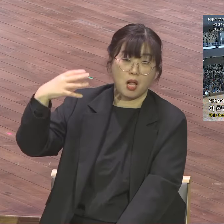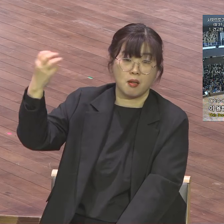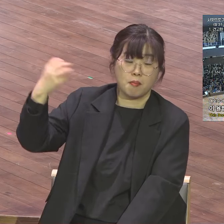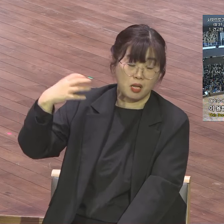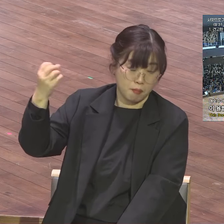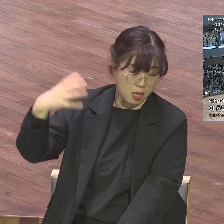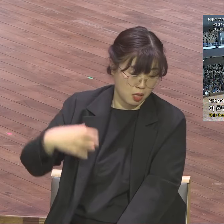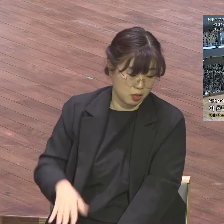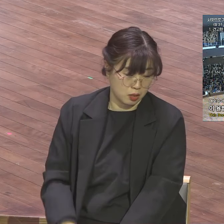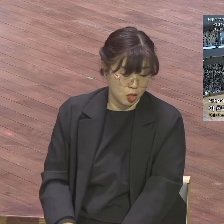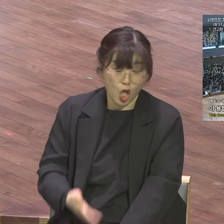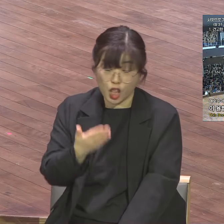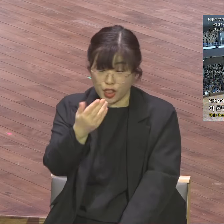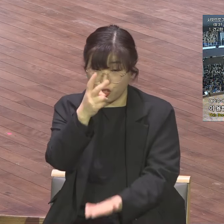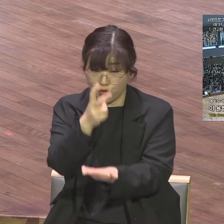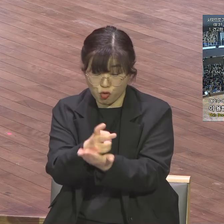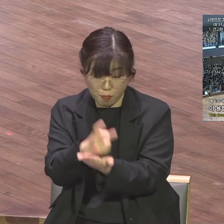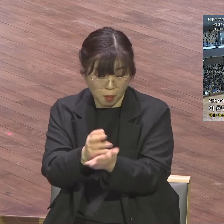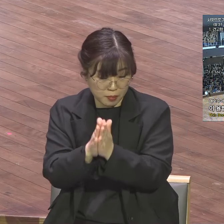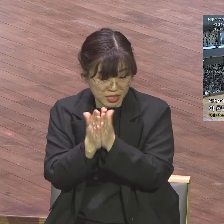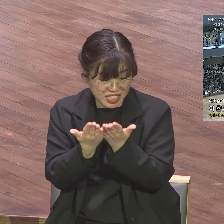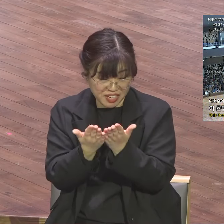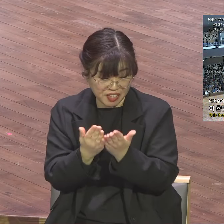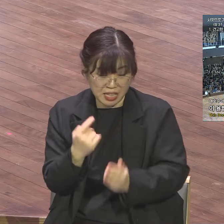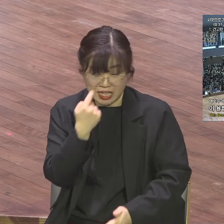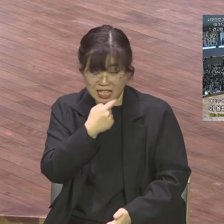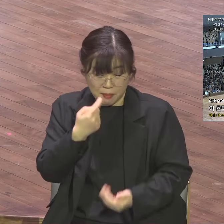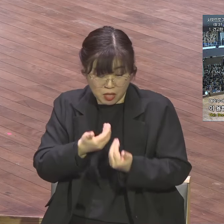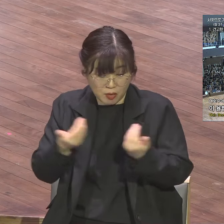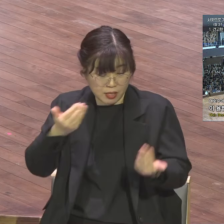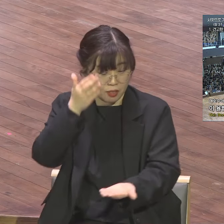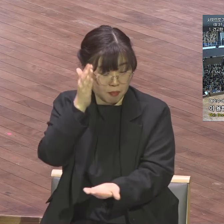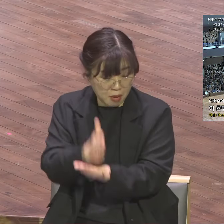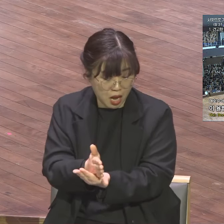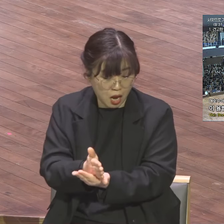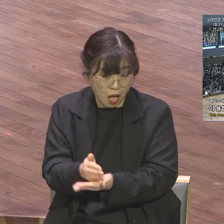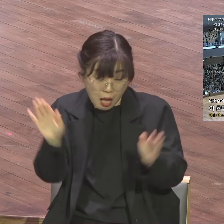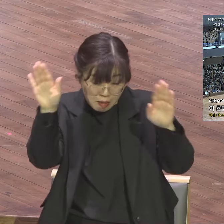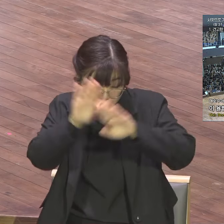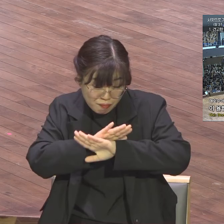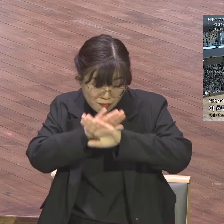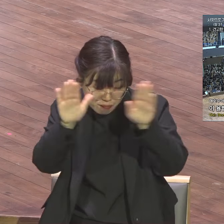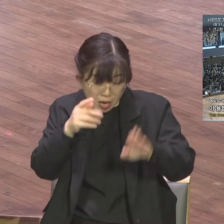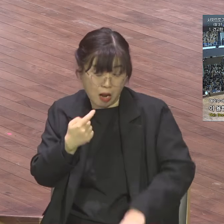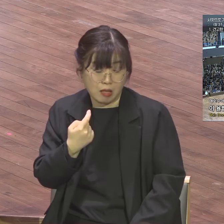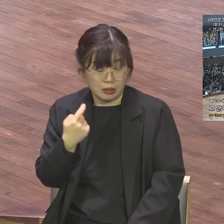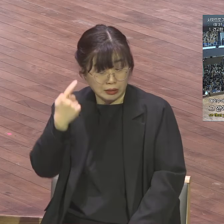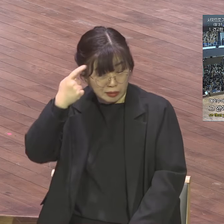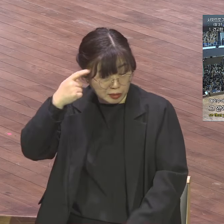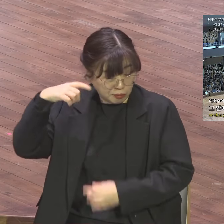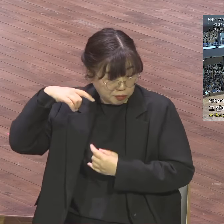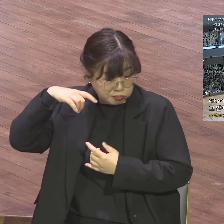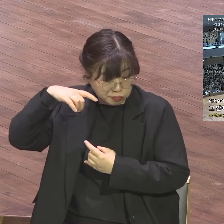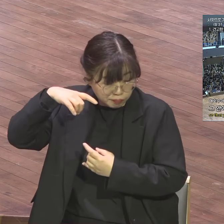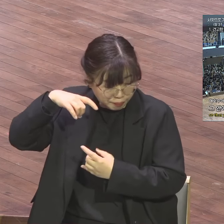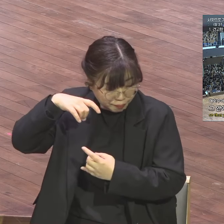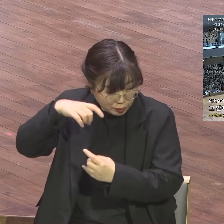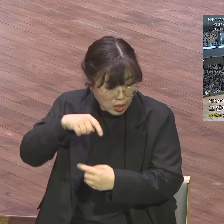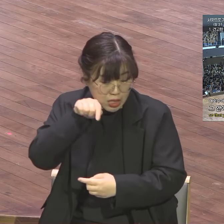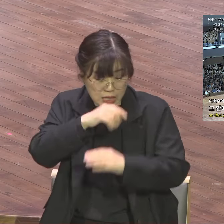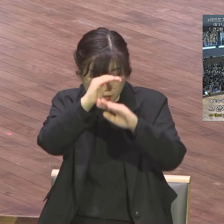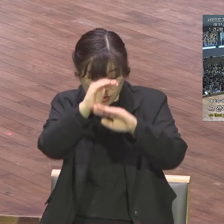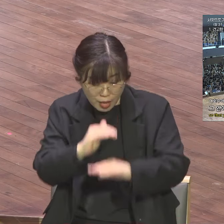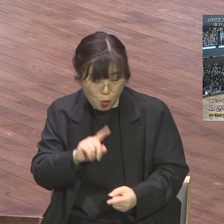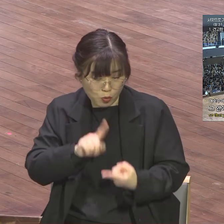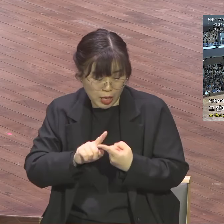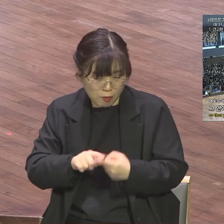그랬어요. 이 율법책을 내 입에서 떠나지 말게하며 주야로 그것을 묵상하여 그 안에 기록된 대로